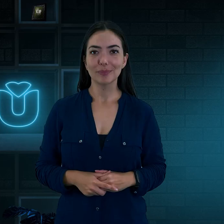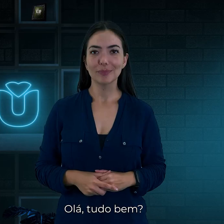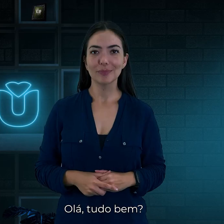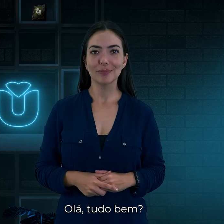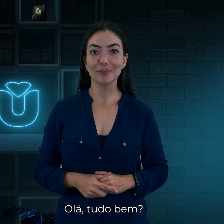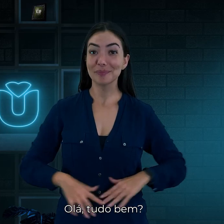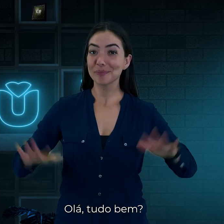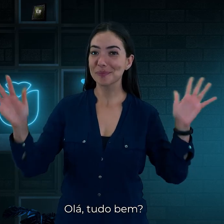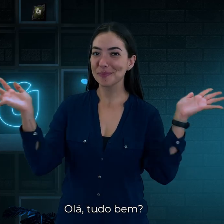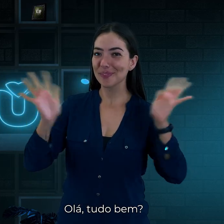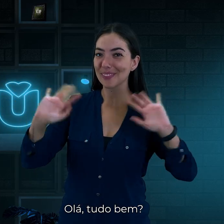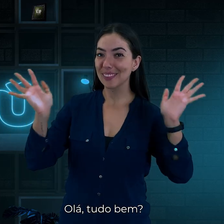Olá, tudo bem?